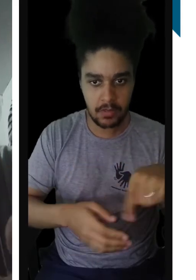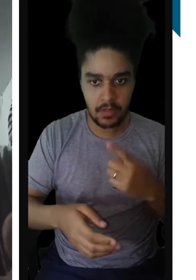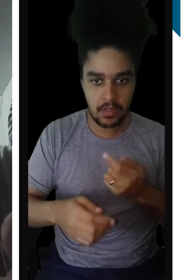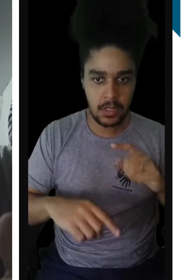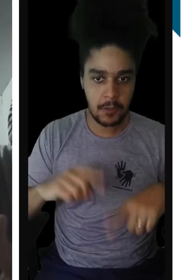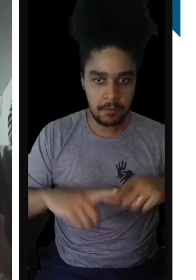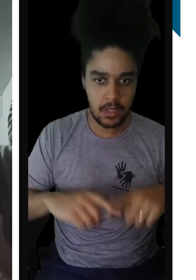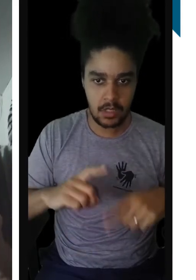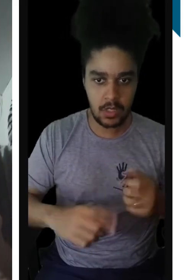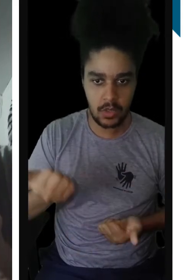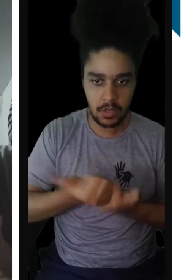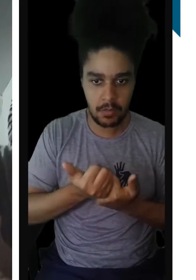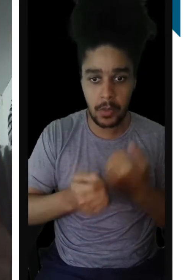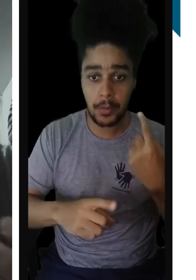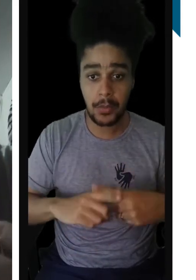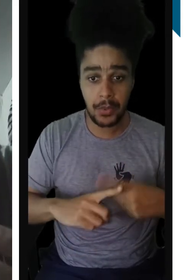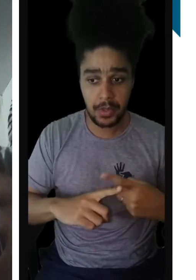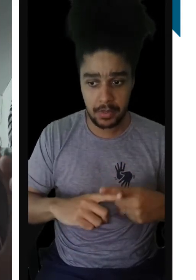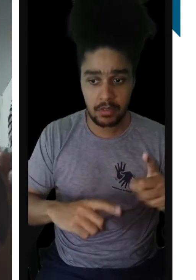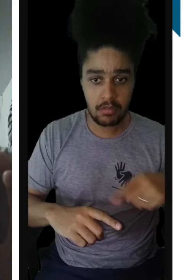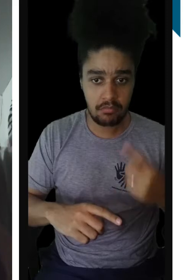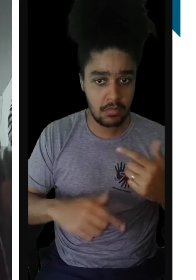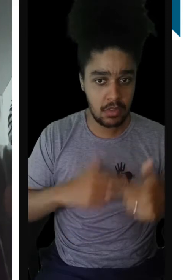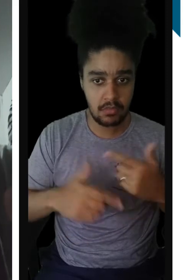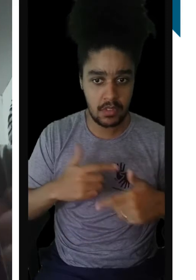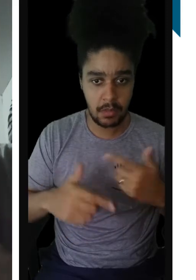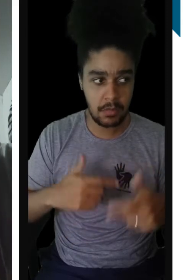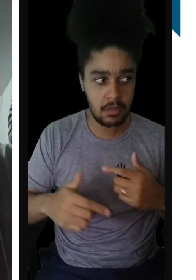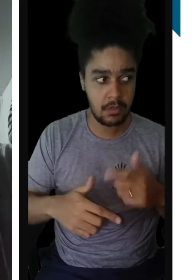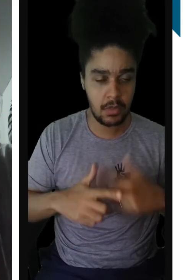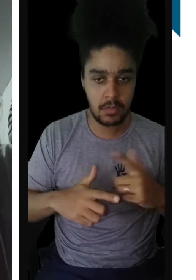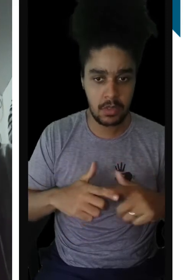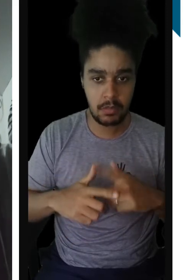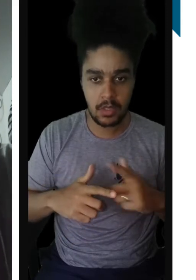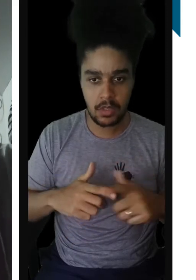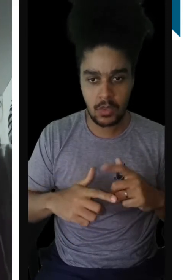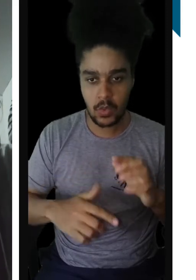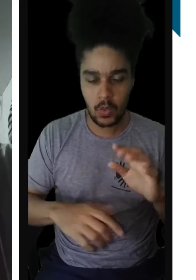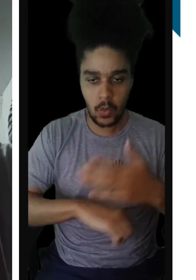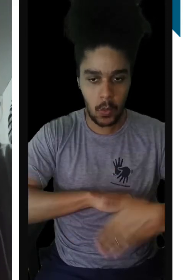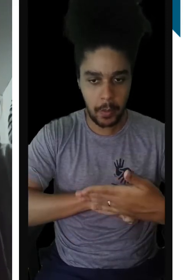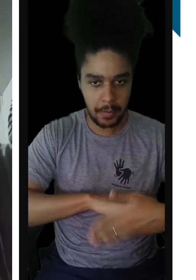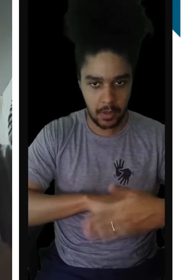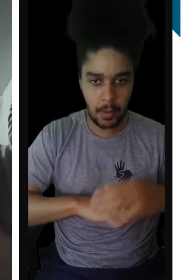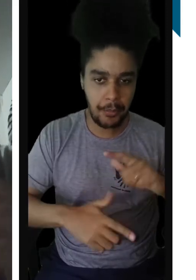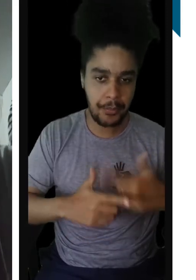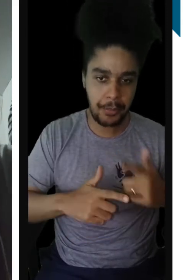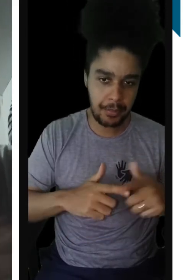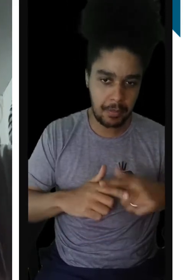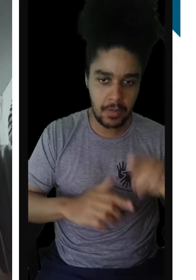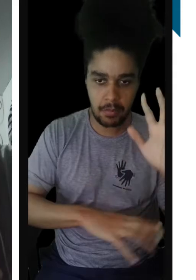para vocês esse material de apoio. Por quê? Porque a gente vai estar trabalhando problemas urbanos, né?